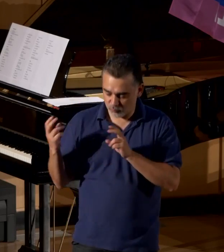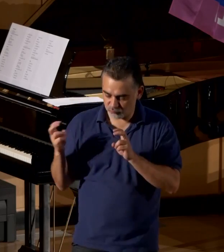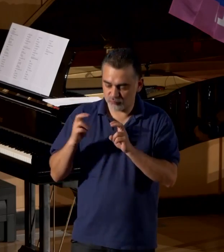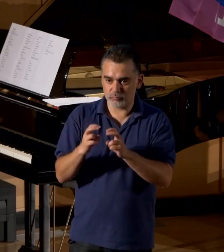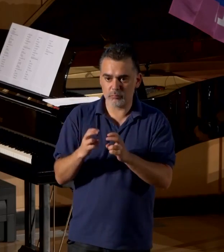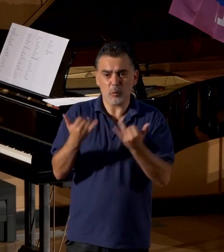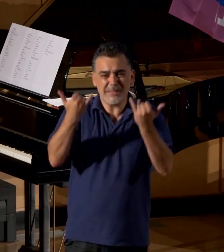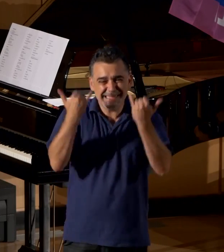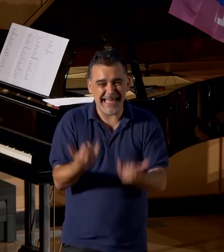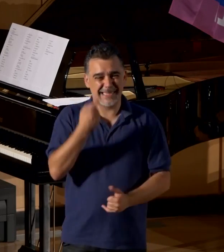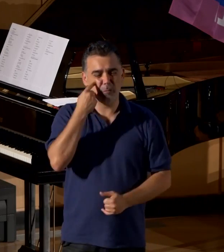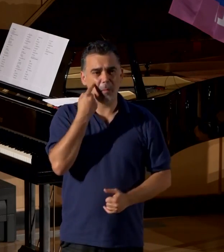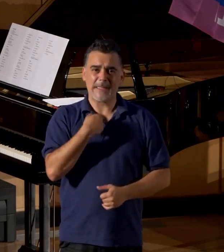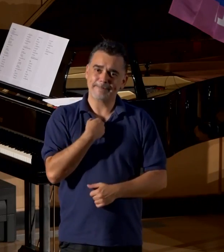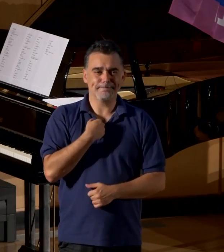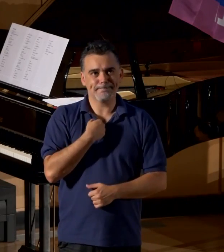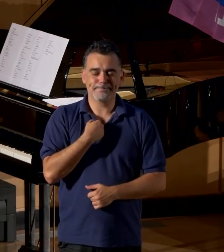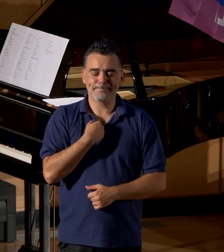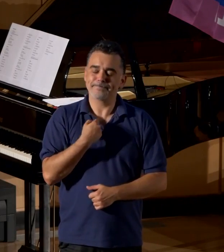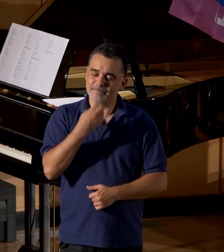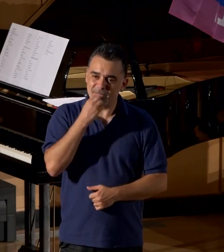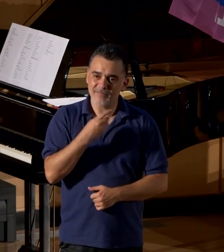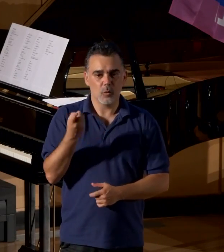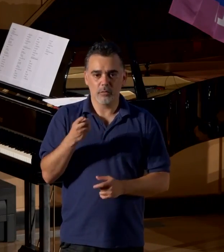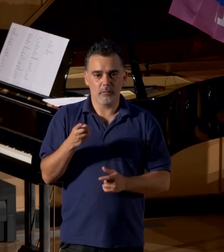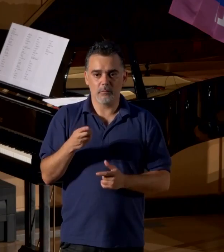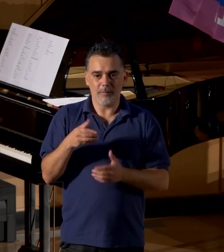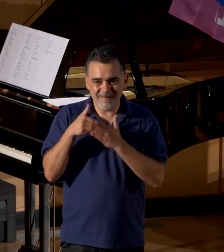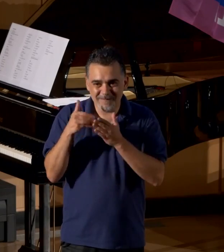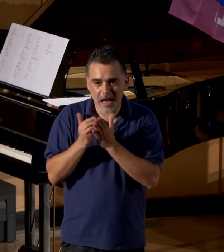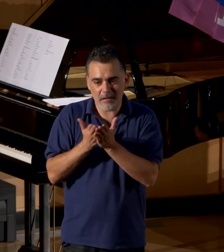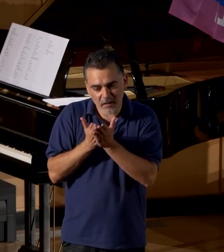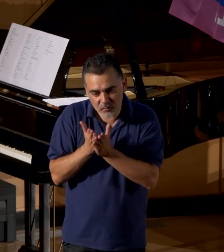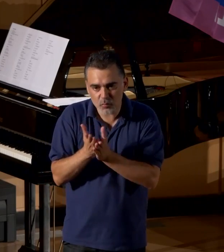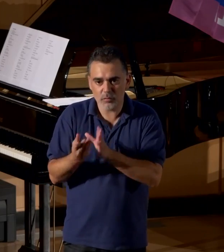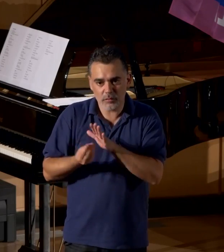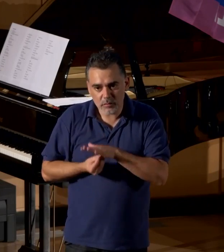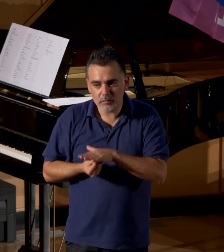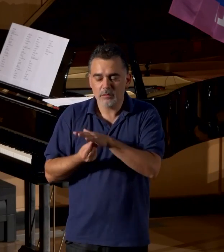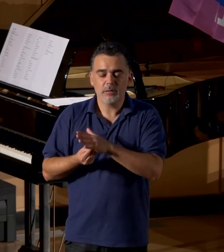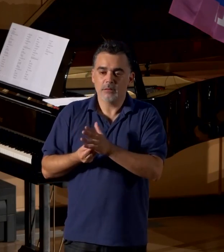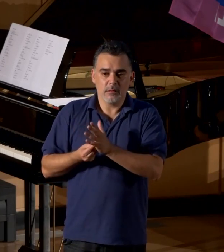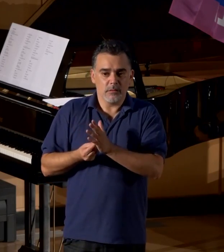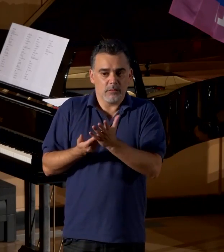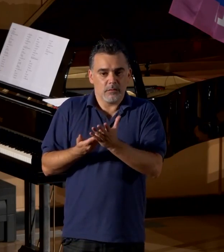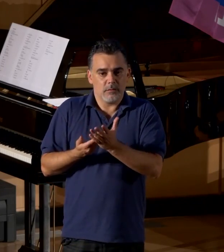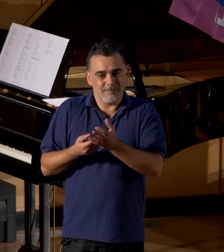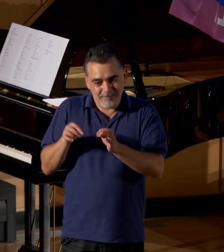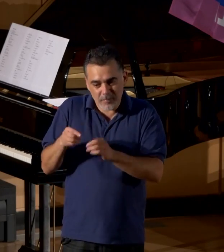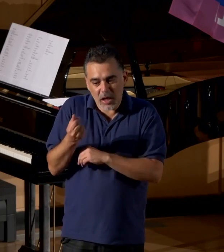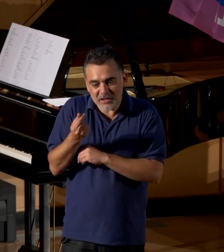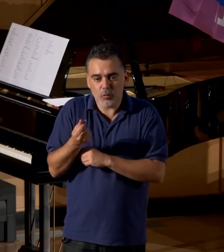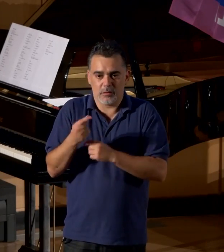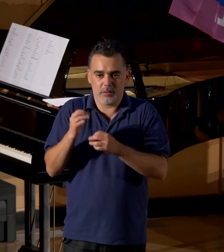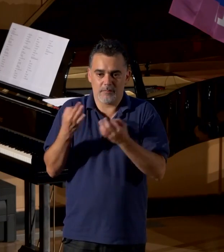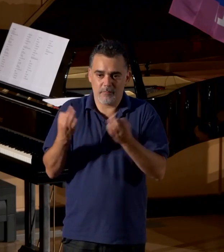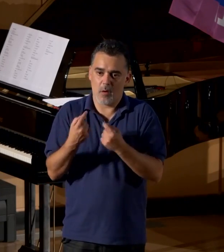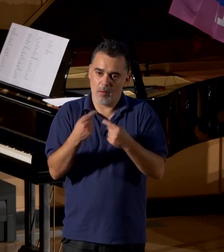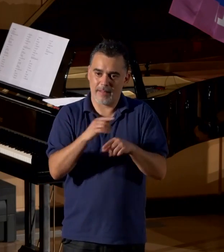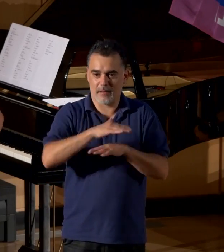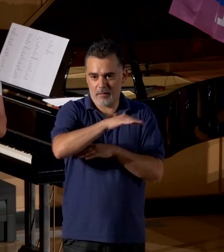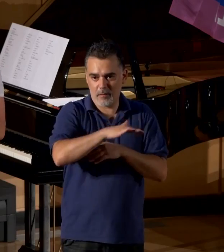wo es für uns eine große Entlastung wäre, ihn nicht kontinuierlich fortzuführen, sondern zu sagen, und wenn wir so weit sind, dass wir mal